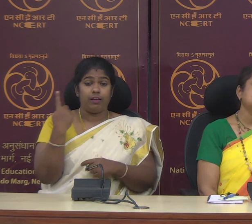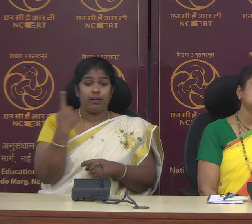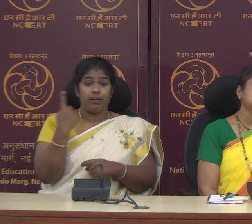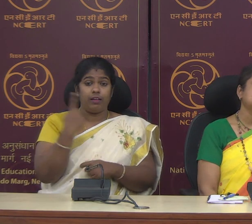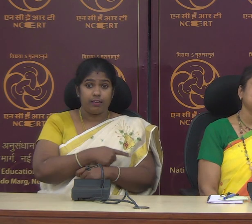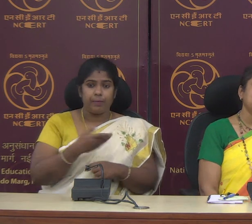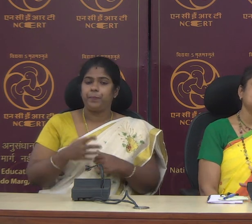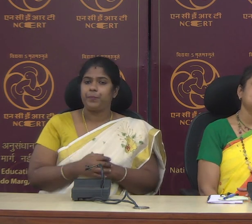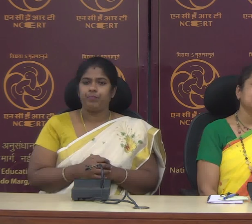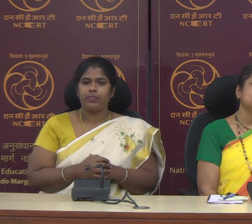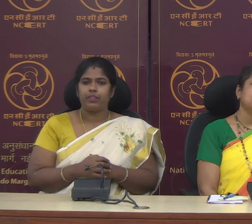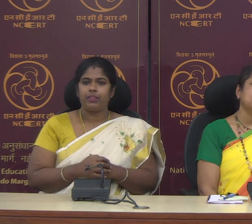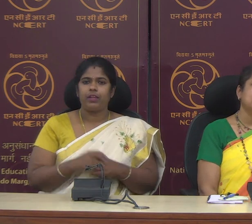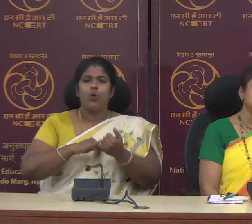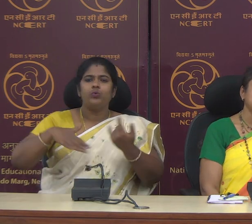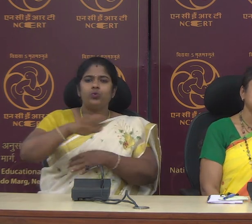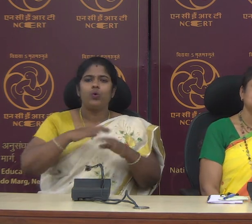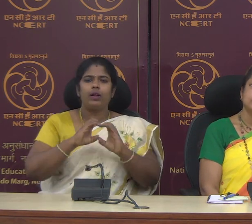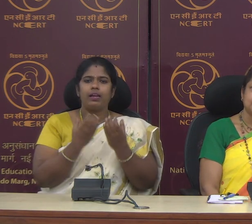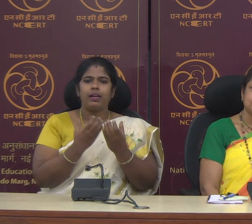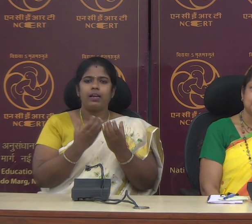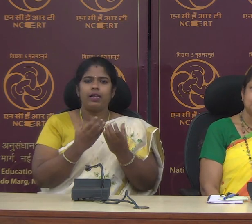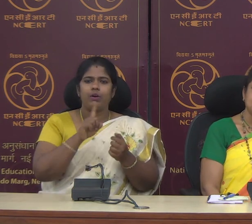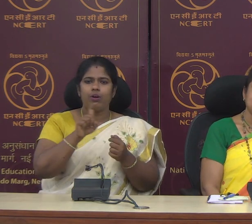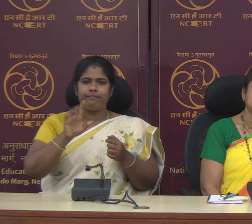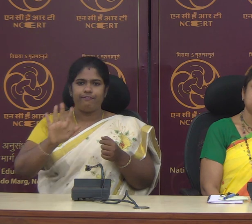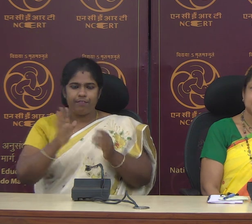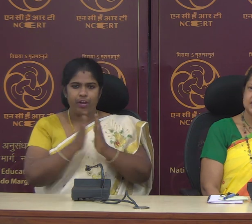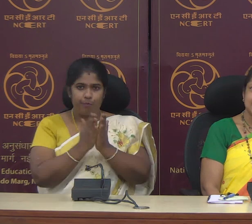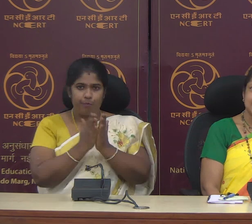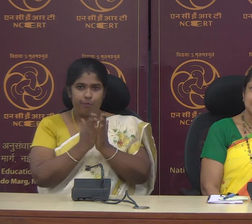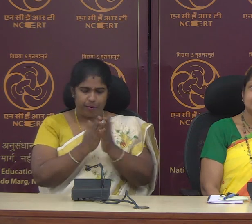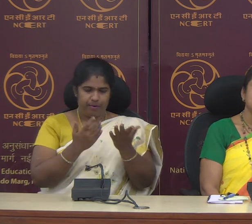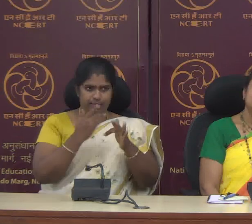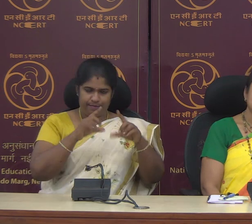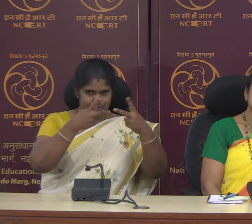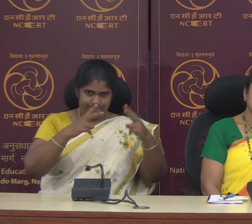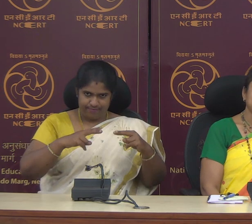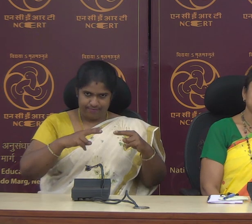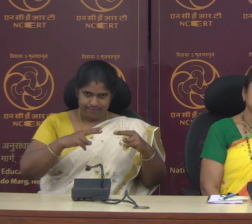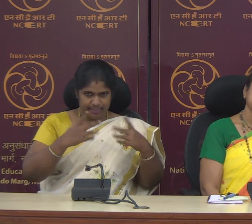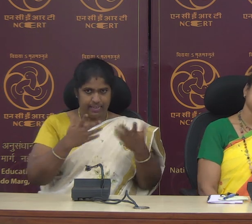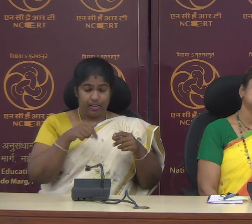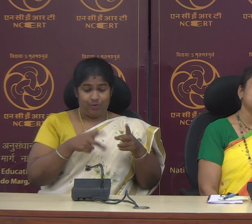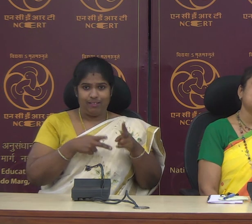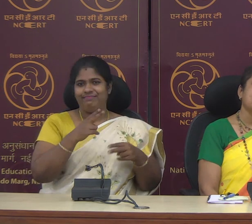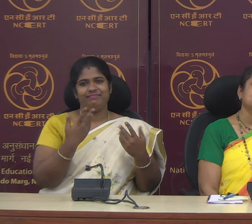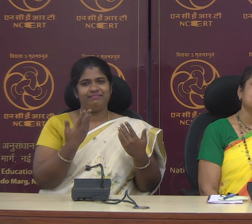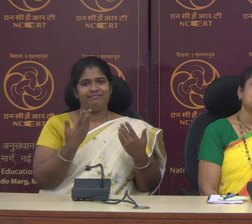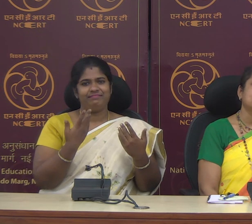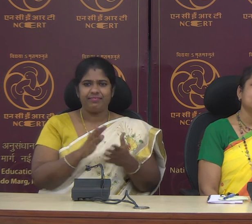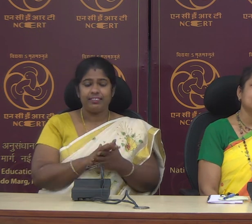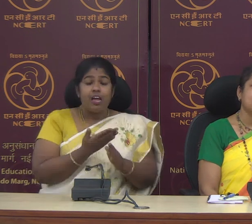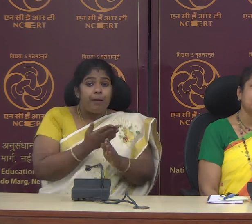हम इस स्थिति में हैं कि हम क्लास 1 to 5 की टेक्स्ट बुक्स हमने साइन लैंग्वेज में बना करके आज लॉन्च की हैं, लेकिन आज से पहले क्या